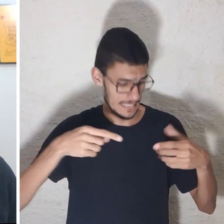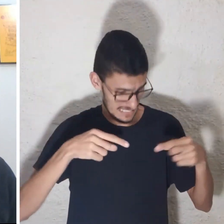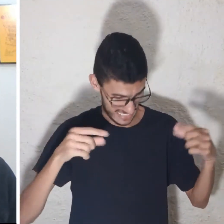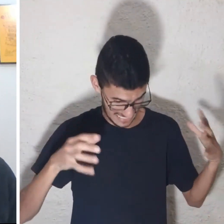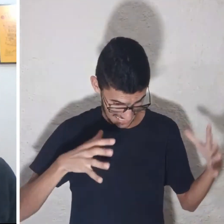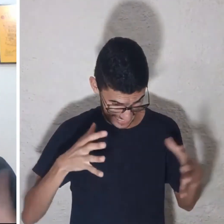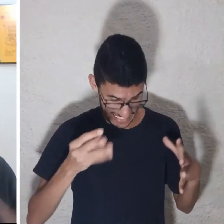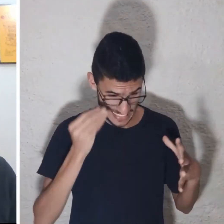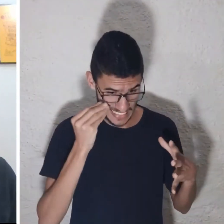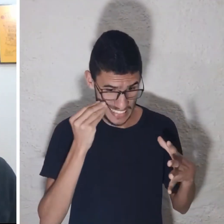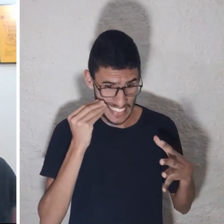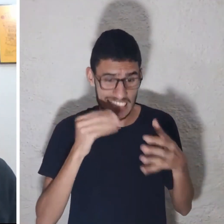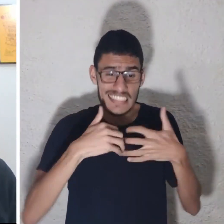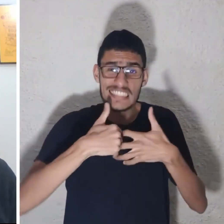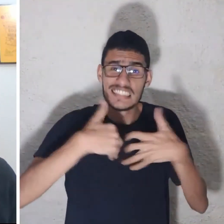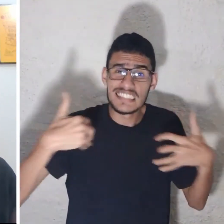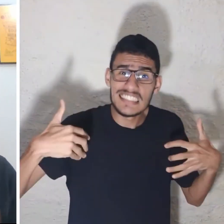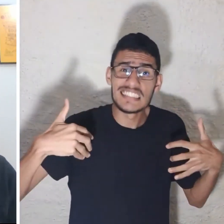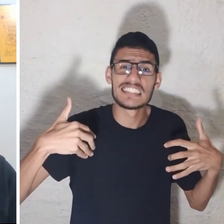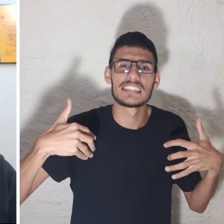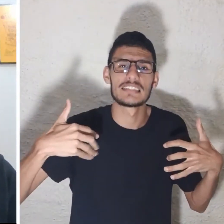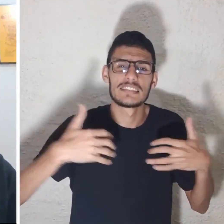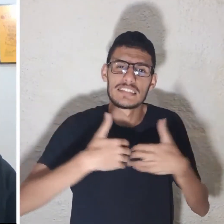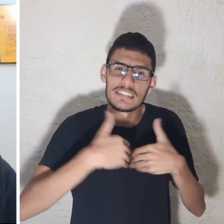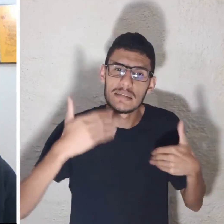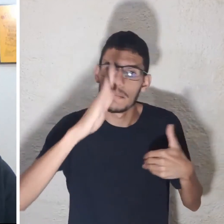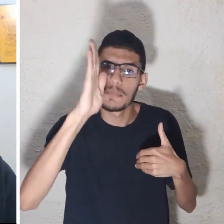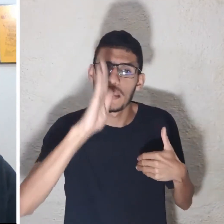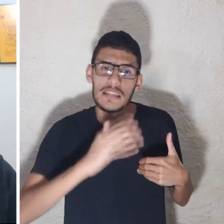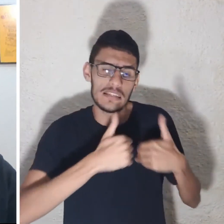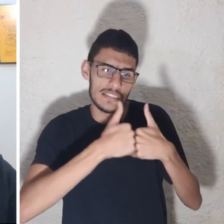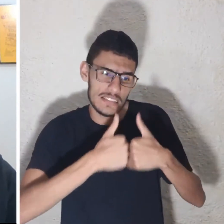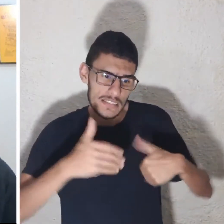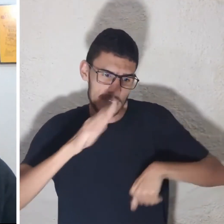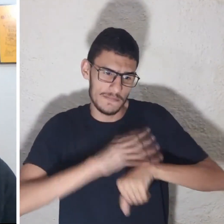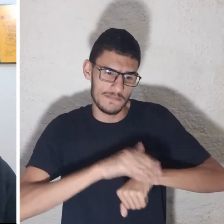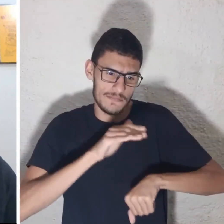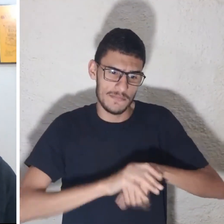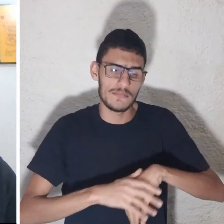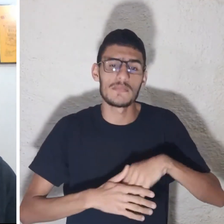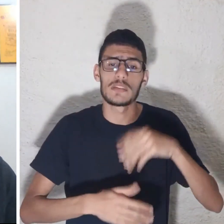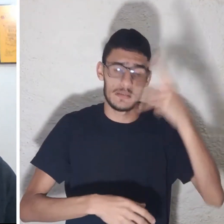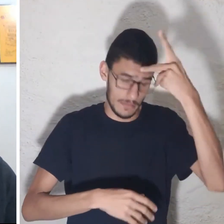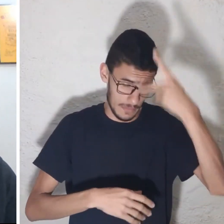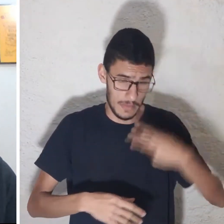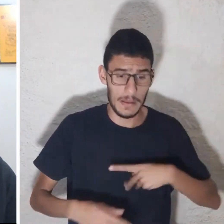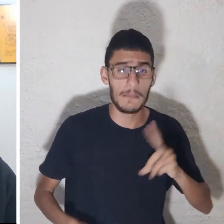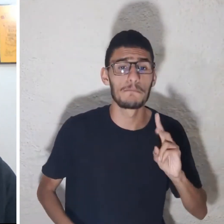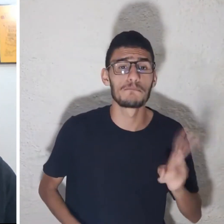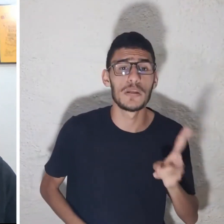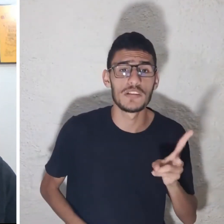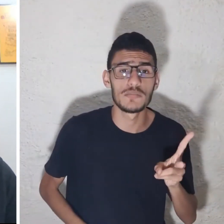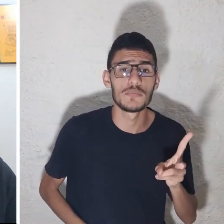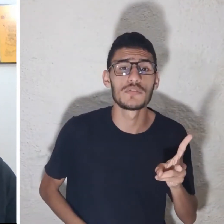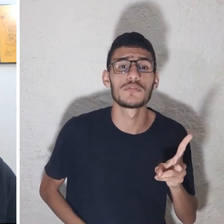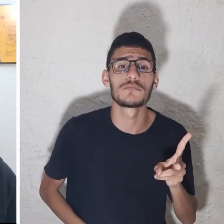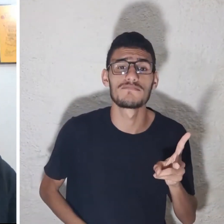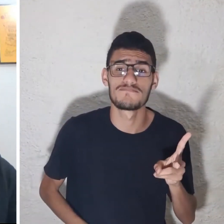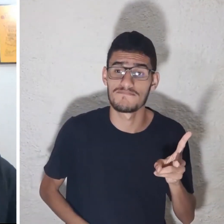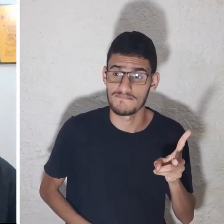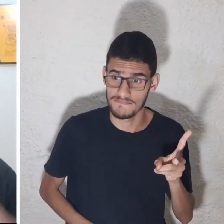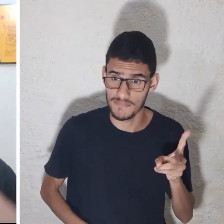província Cisplatina queria, né, se separar do Brasil, queria sair do Brasil e fazer parte lá da Argentina,